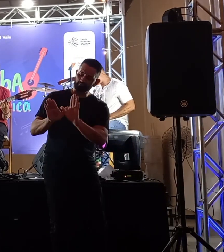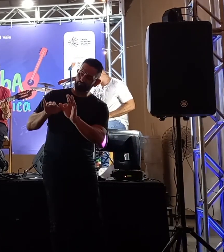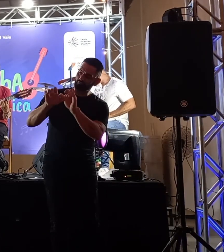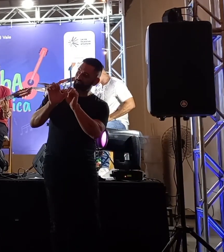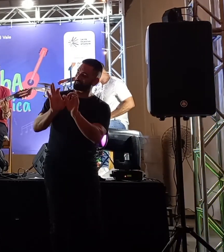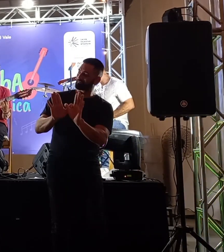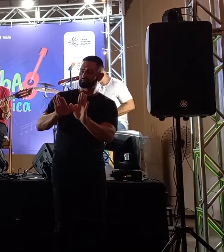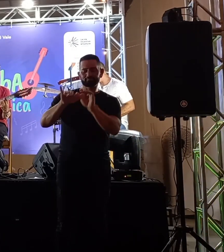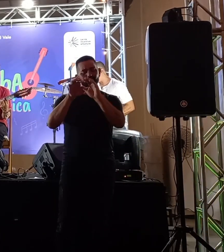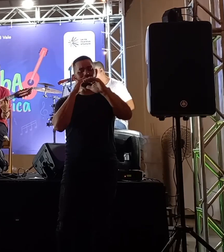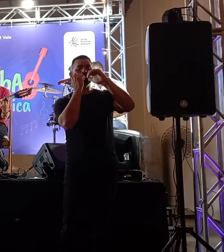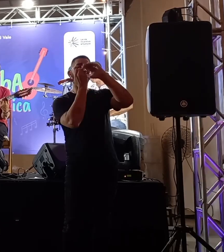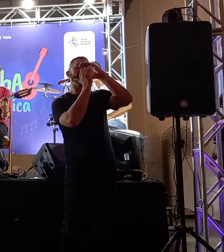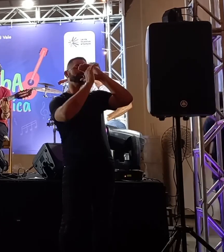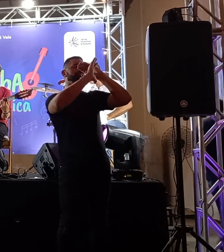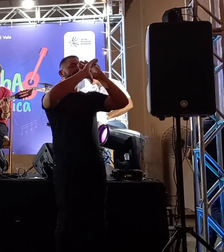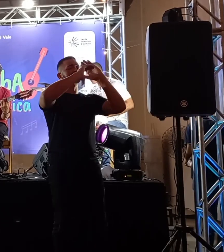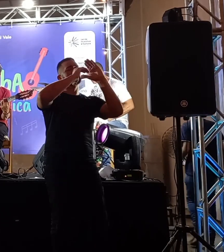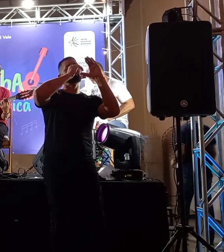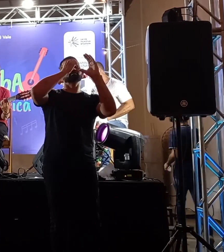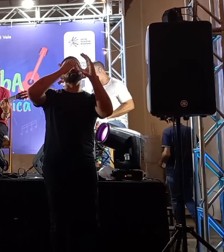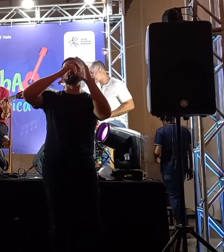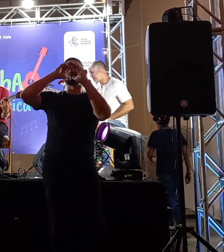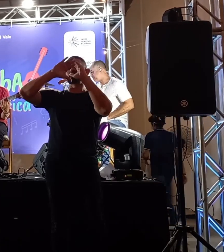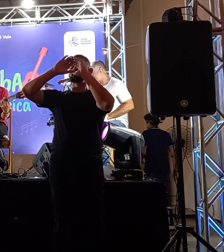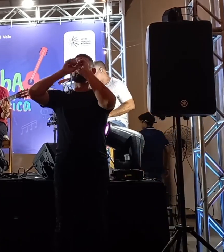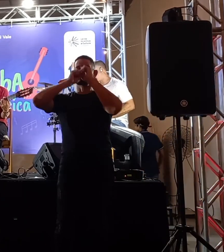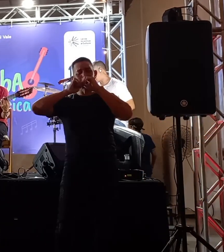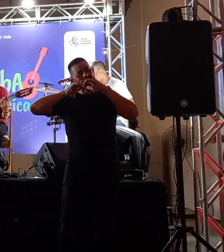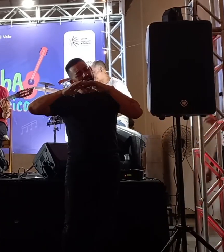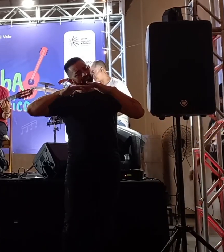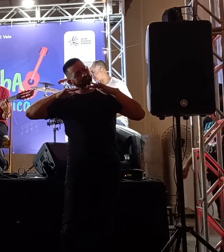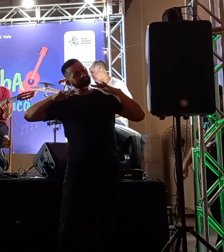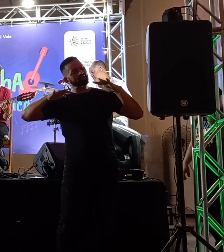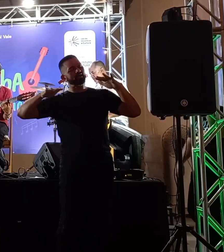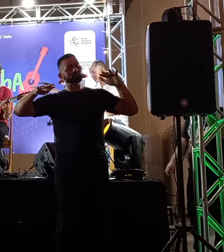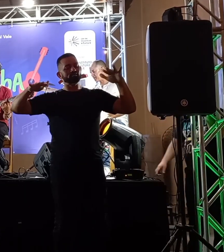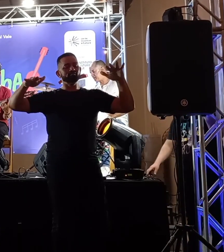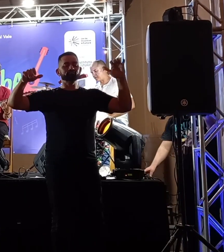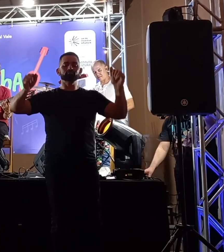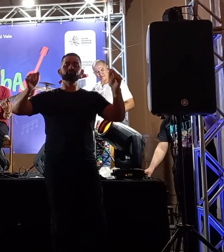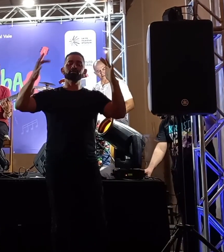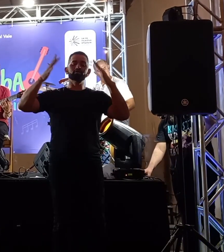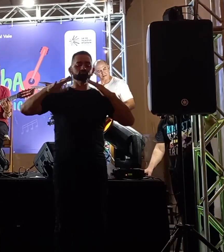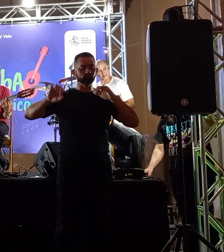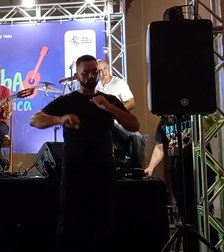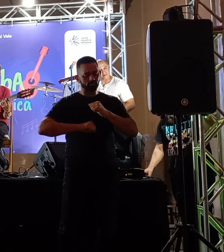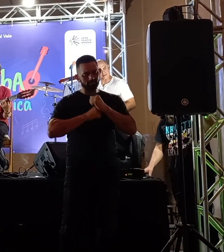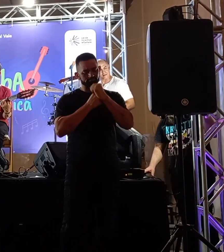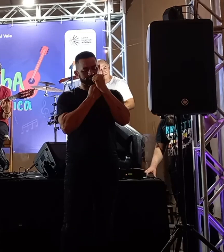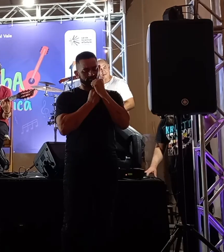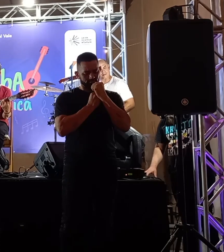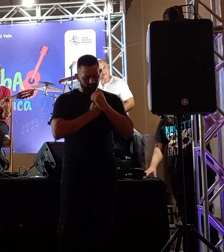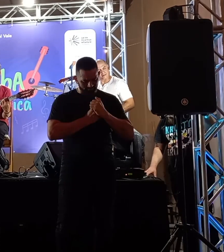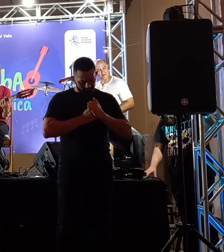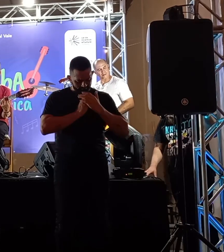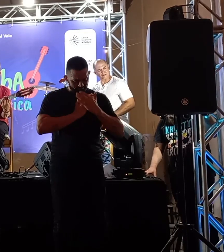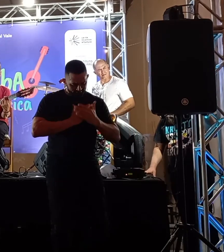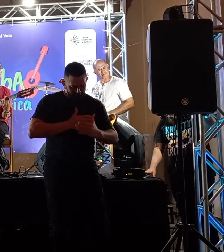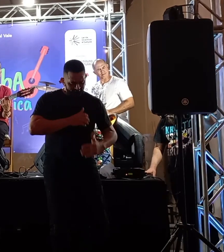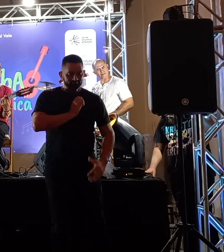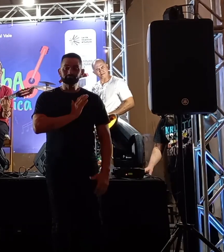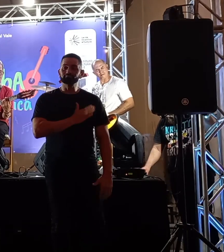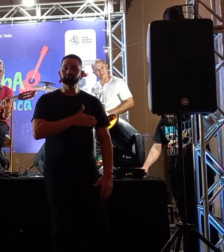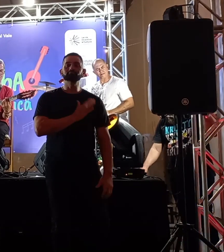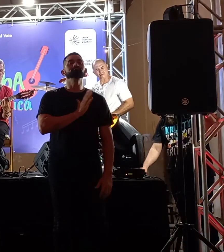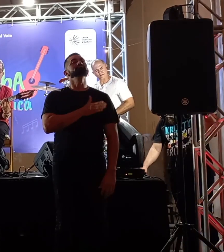Passarinho, canta tanto segredo, desata o que prende o coração.